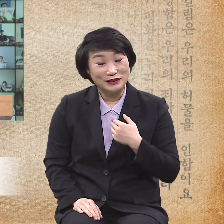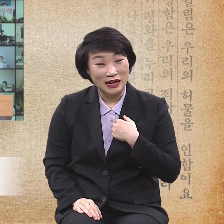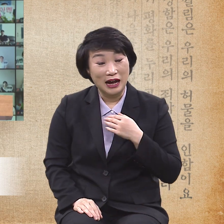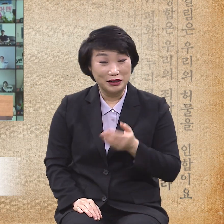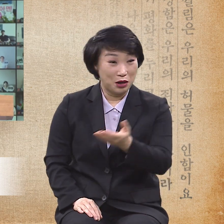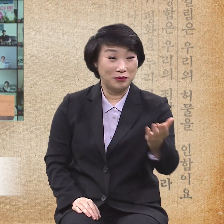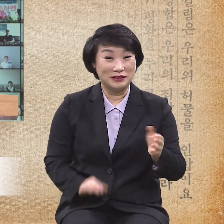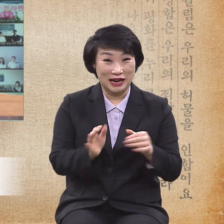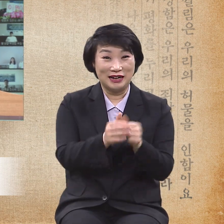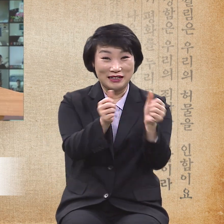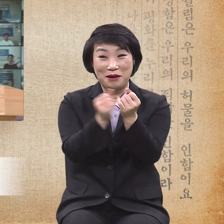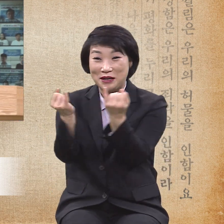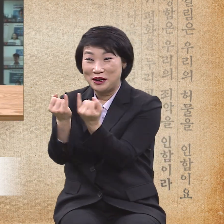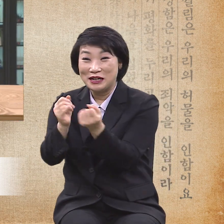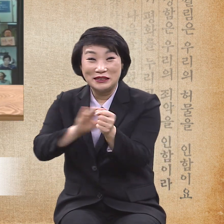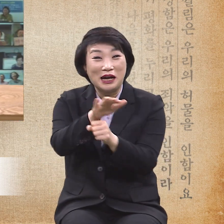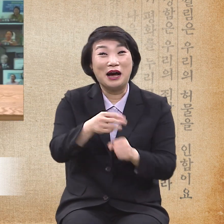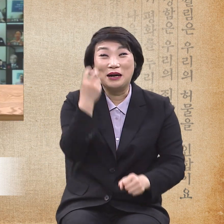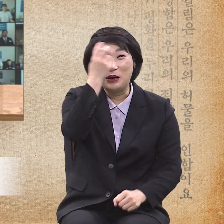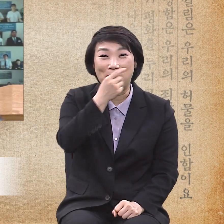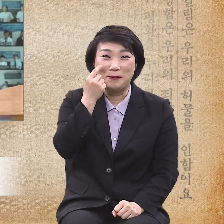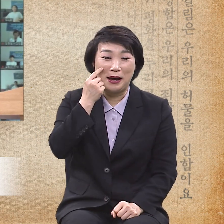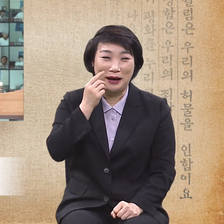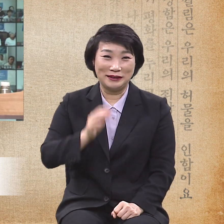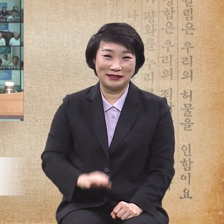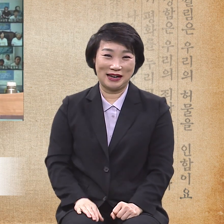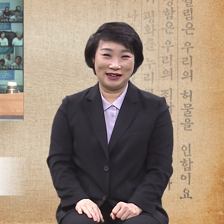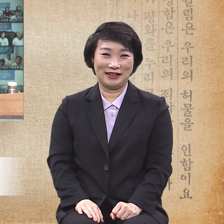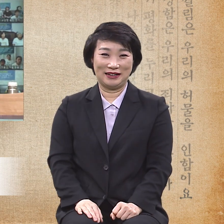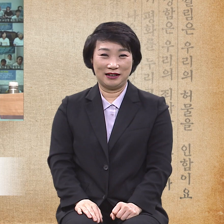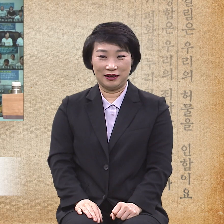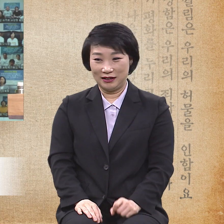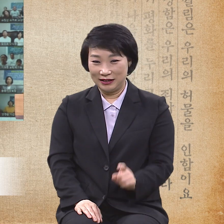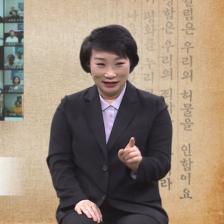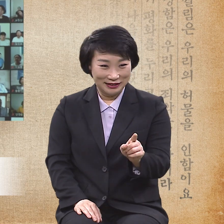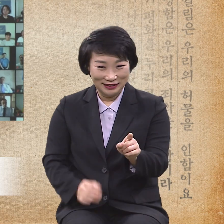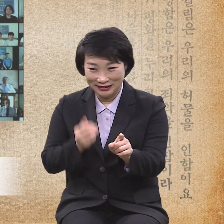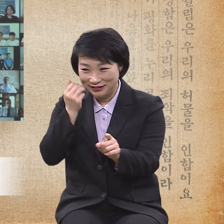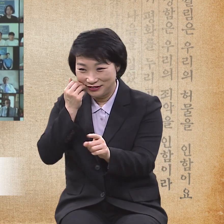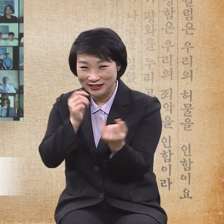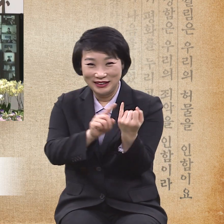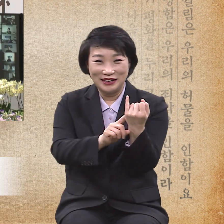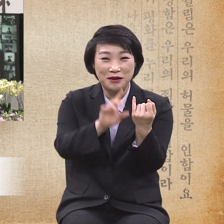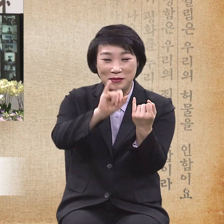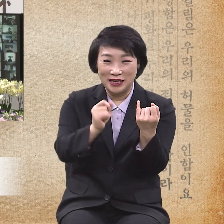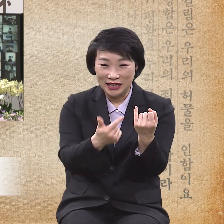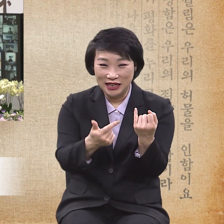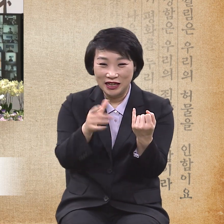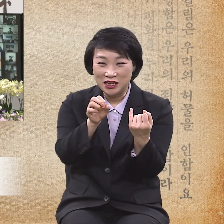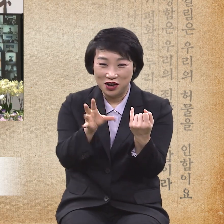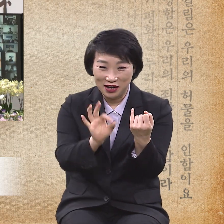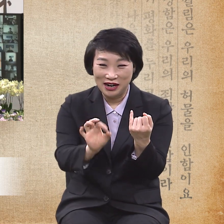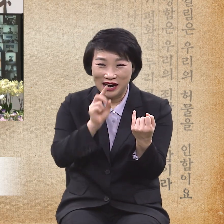이성적인 사랑도 보세요. 네, 우리 민영,